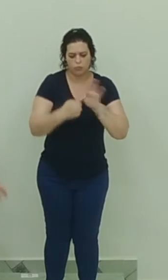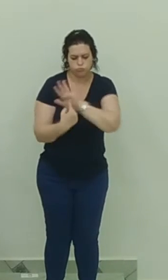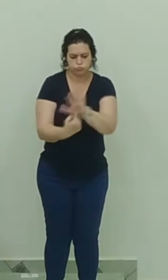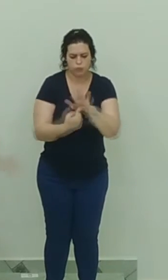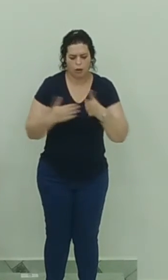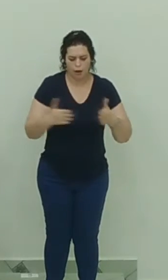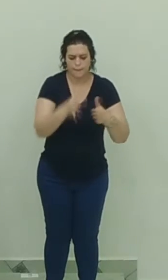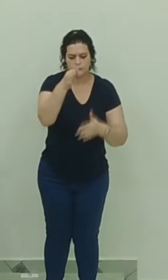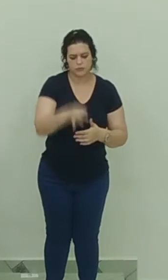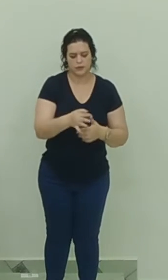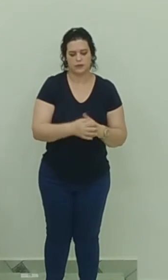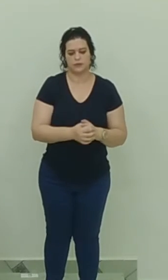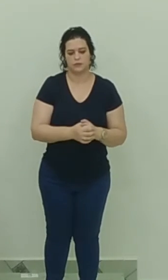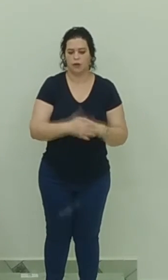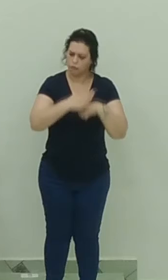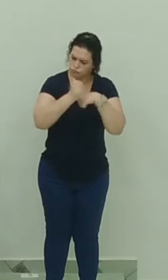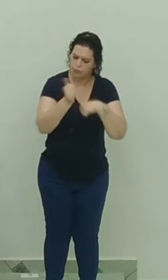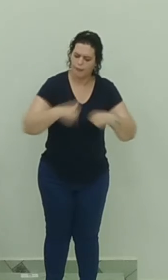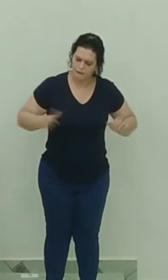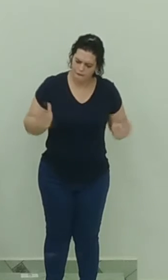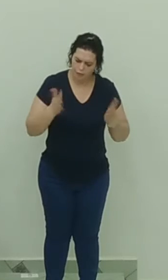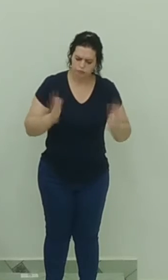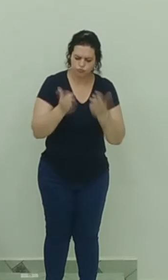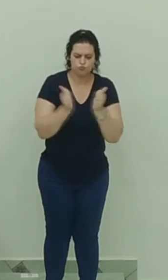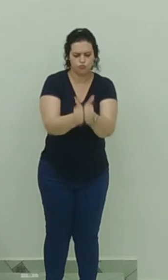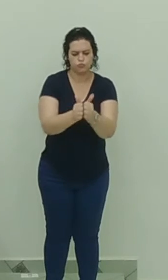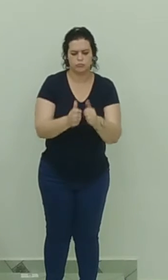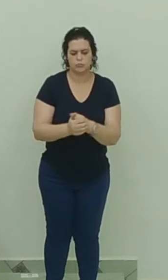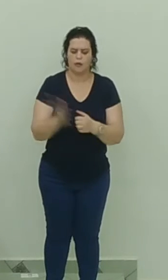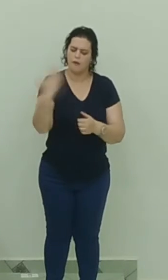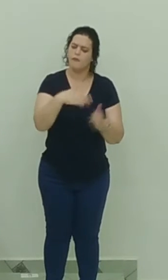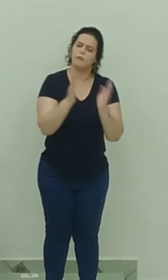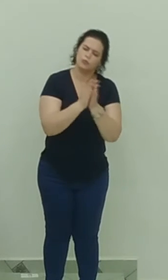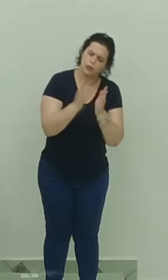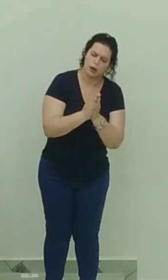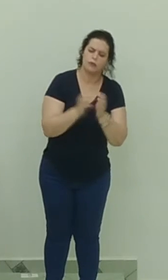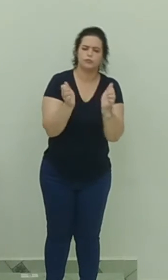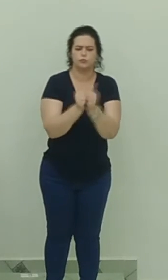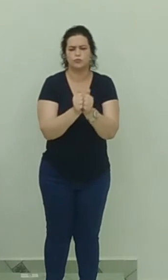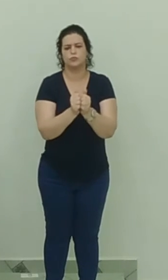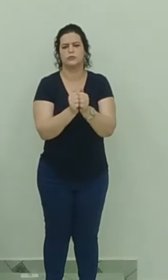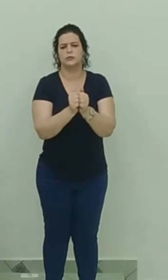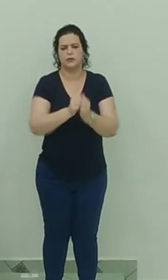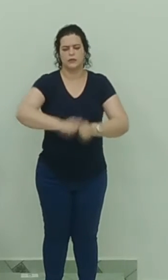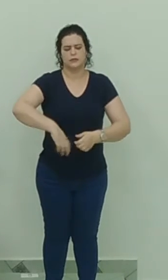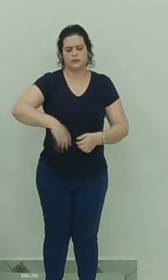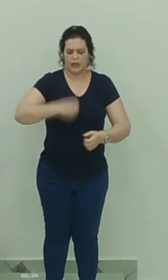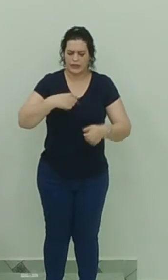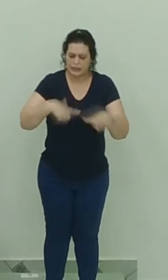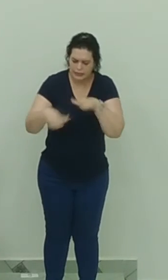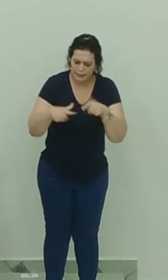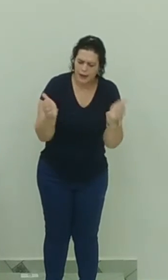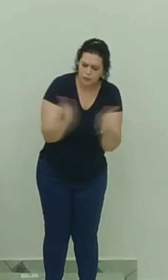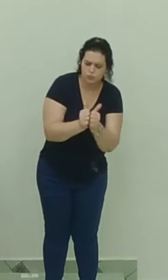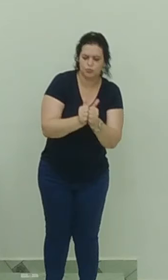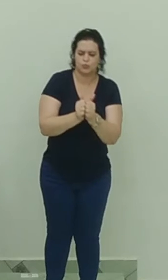que for, mas vá. Vamos orar por vocês, suar por vocês. Aqui é um exemplo muito claro da